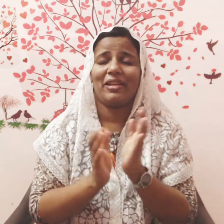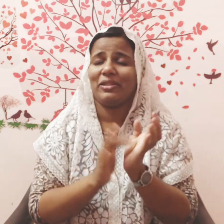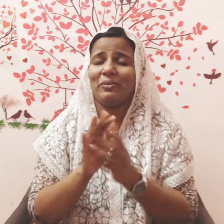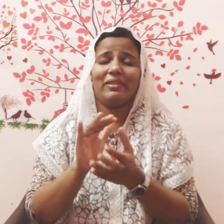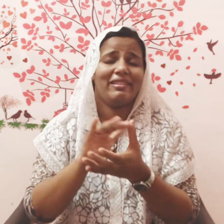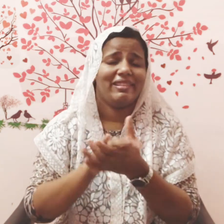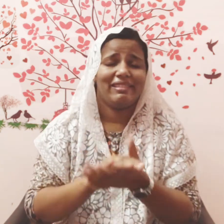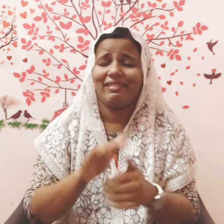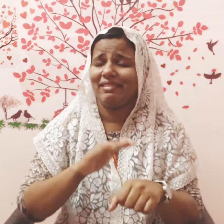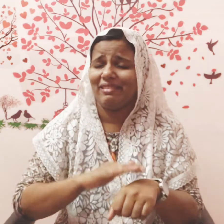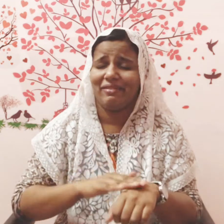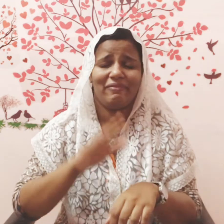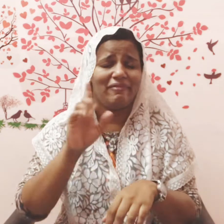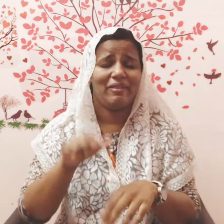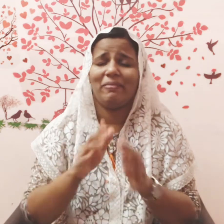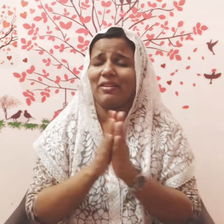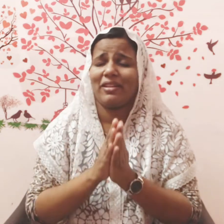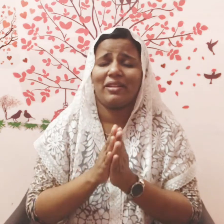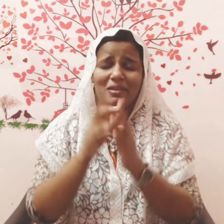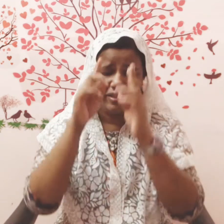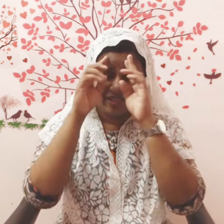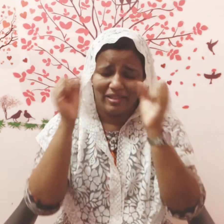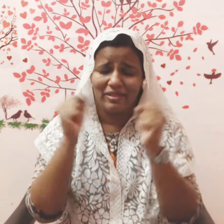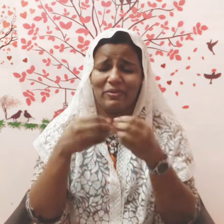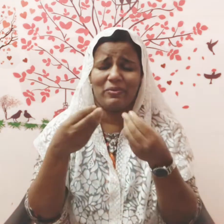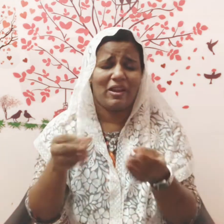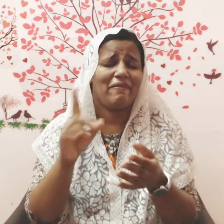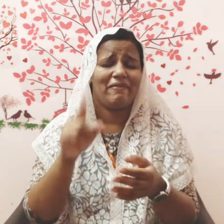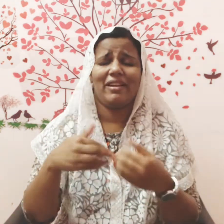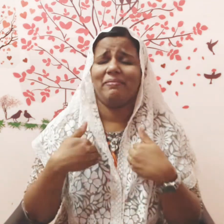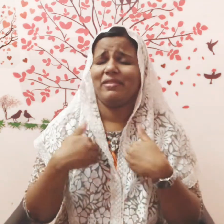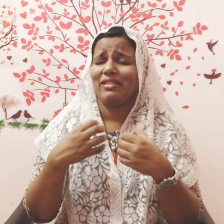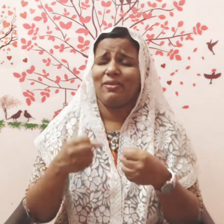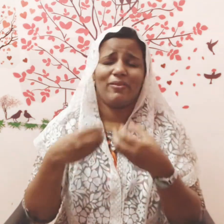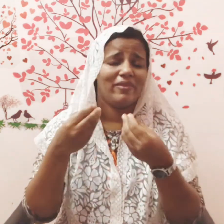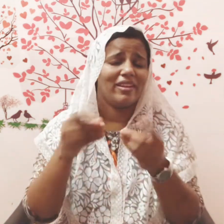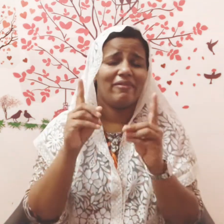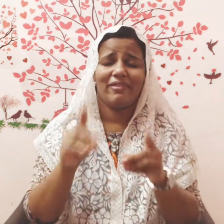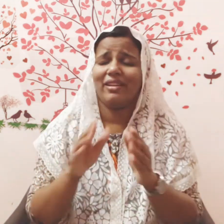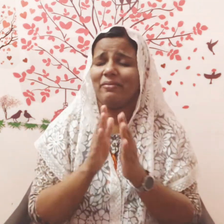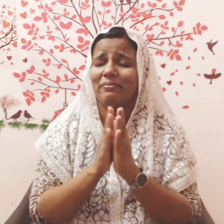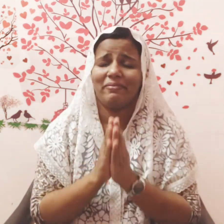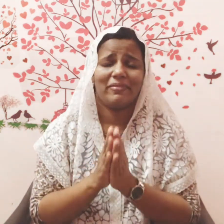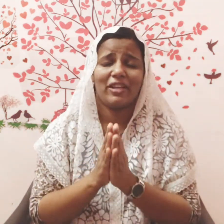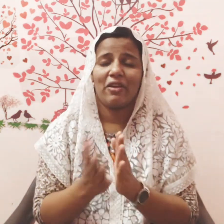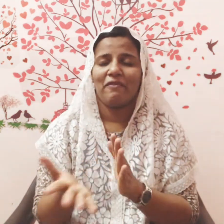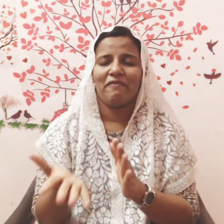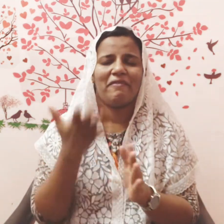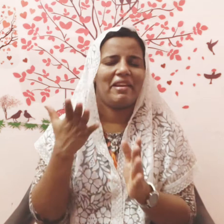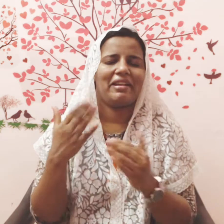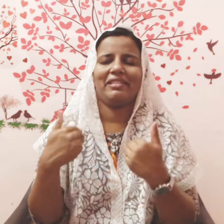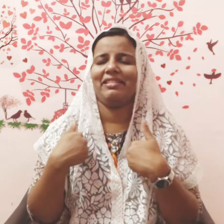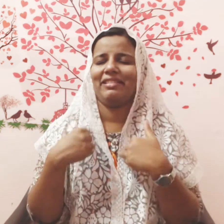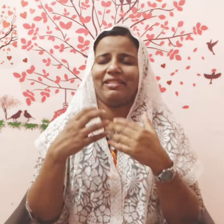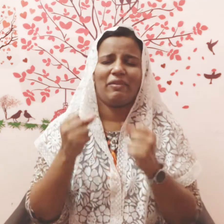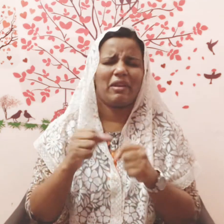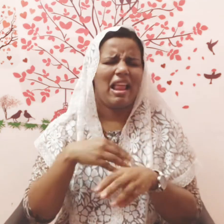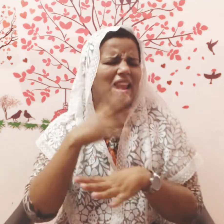പകൽക്കാലം കർത്താവിൻ്റെ കരം നീട്ടണമേ, ആശ്വാസത്തിൻ്റെ കരം നീട്ടണമേ, സൗഖ്യത്തിൻ്റെ കരം നീട്ടണമേ യേശുവിൻ്റെ നാമത്തിൽ. ആമേൻ. വേഗത്തിൽ സൗഖ്യമാകട്ടെ.